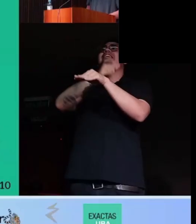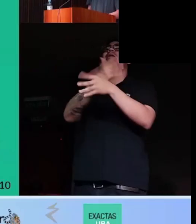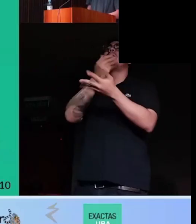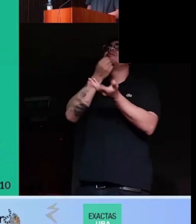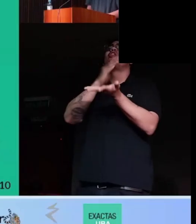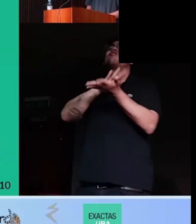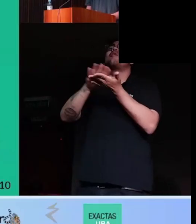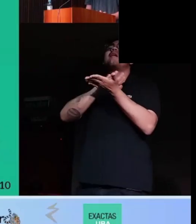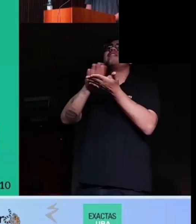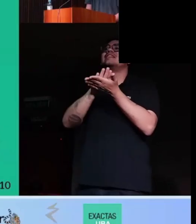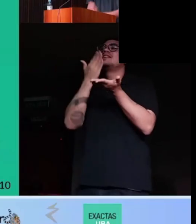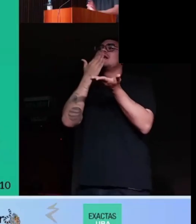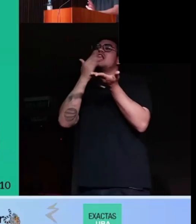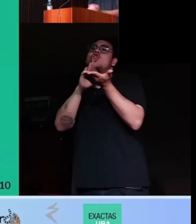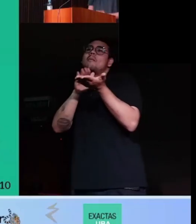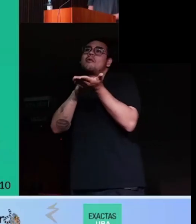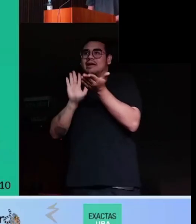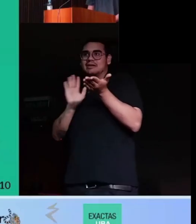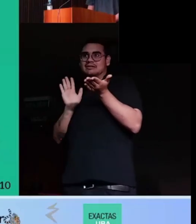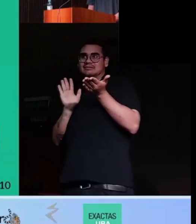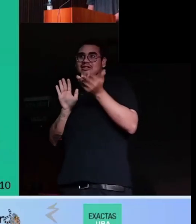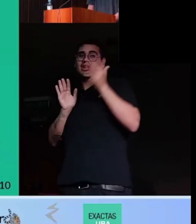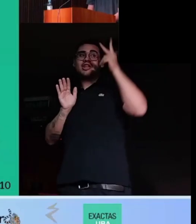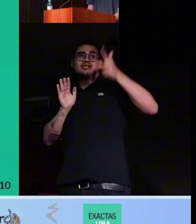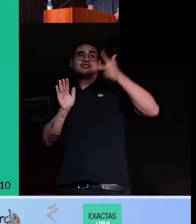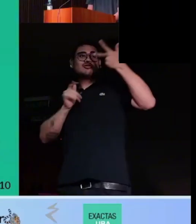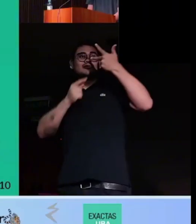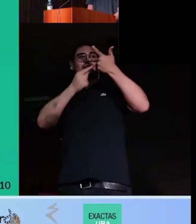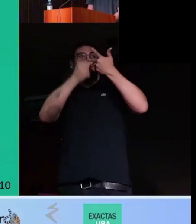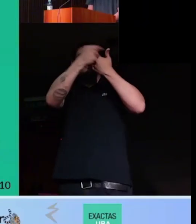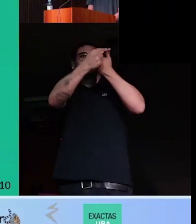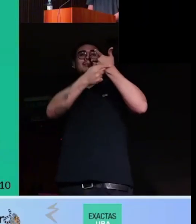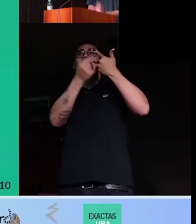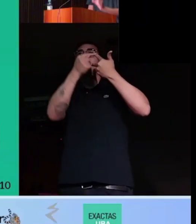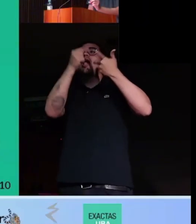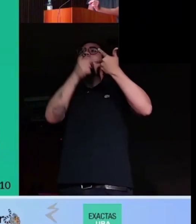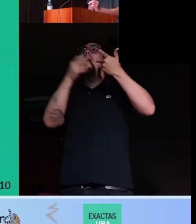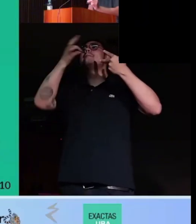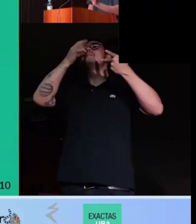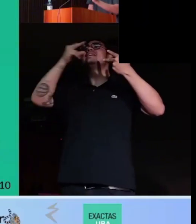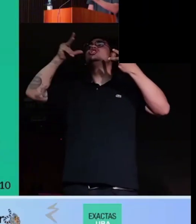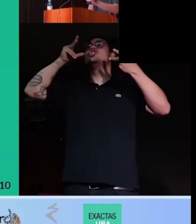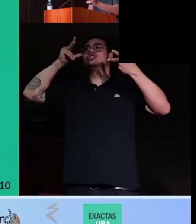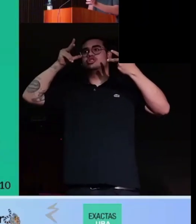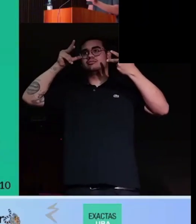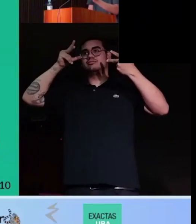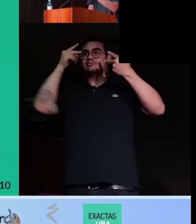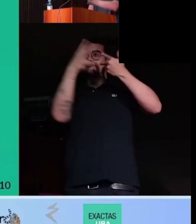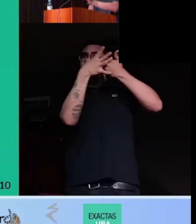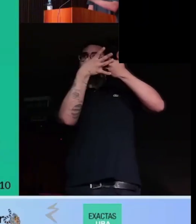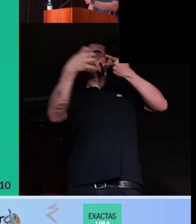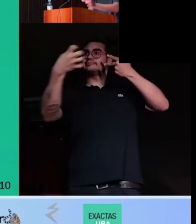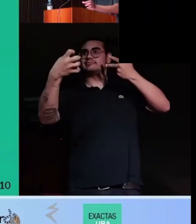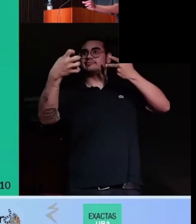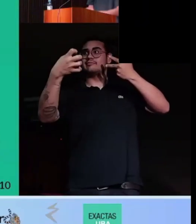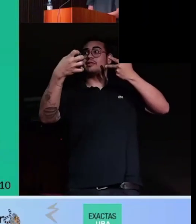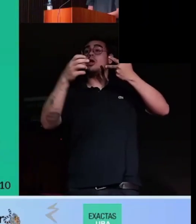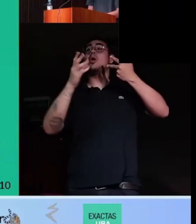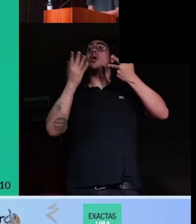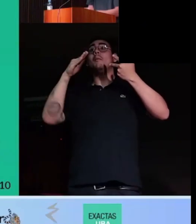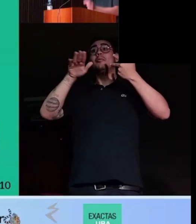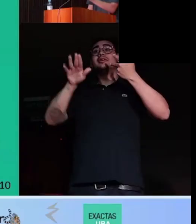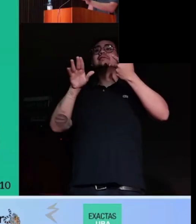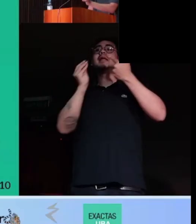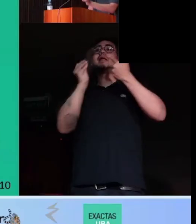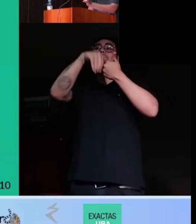versión, que funcione. Pero sí, uno puede modificar la cantidad de puntos y hacerlo un poco más preciso. No